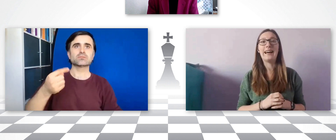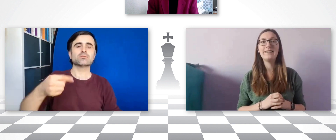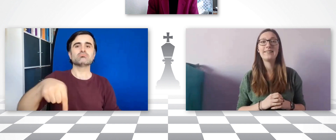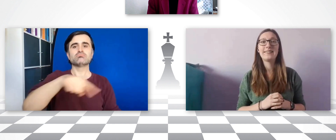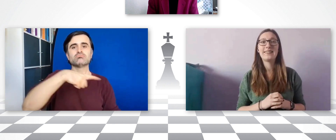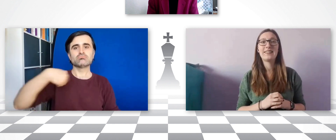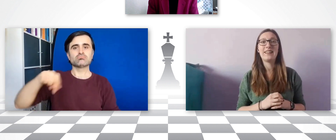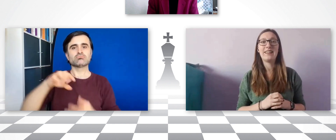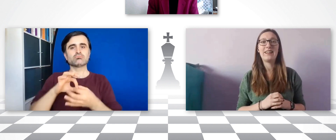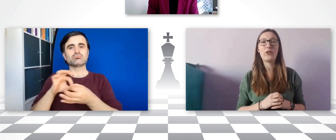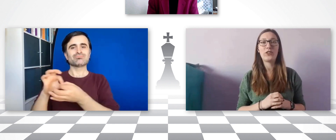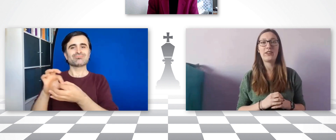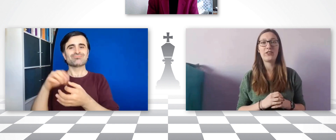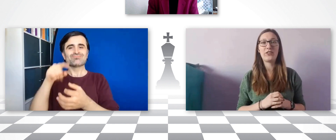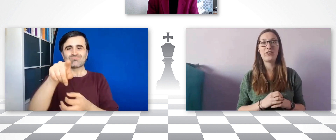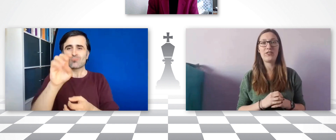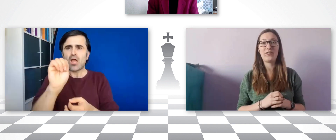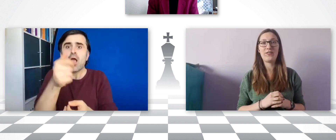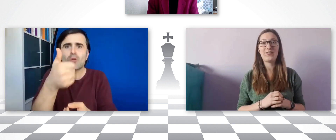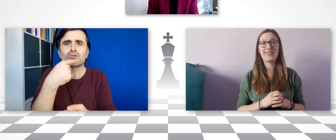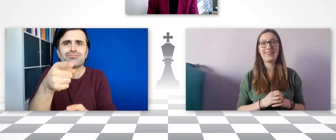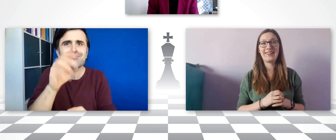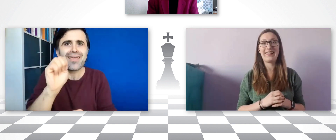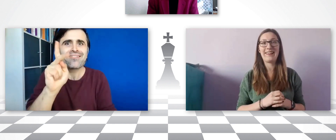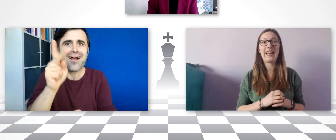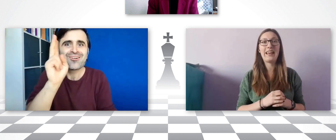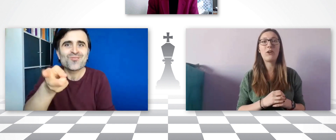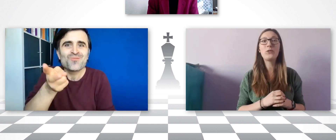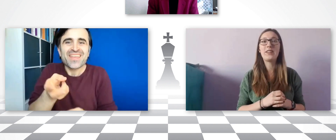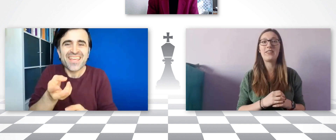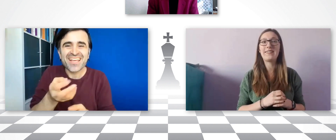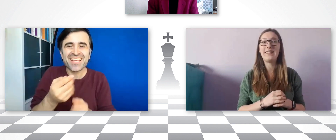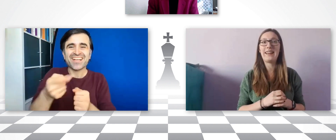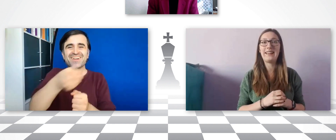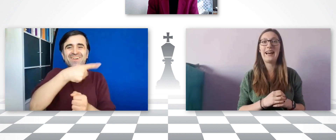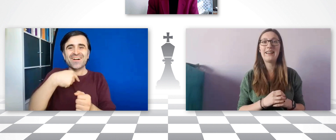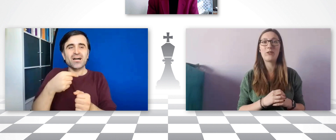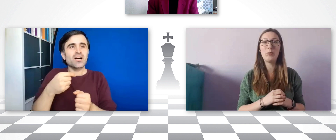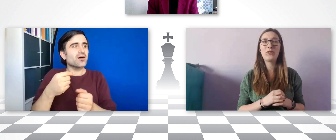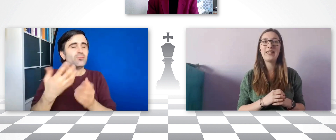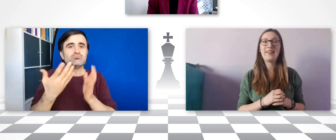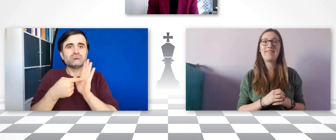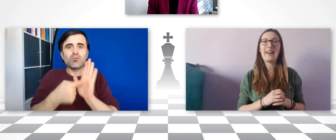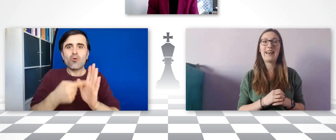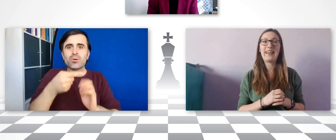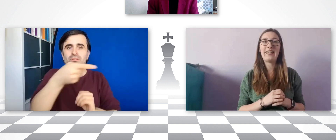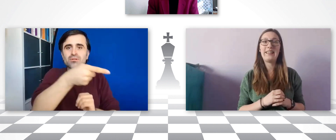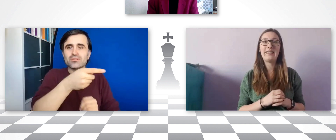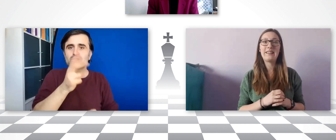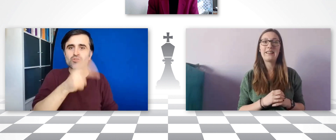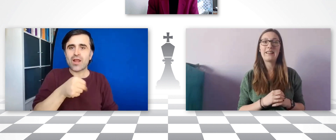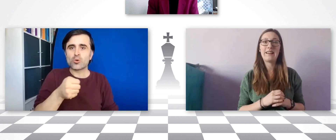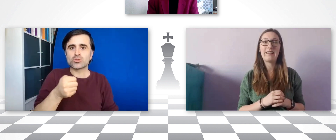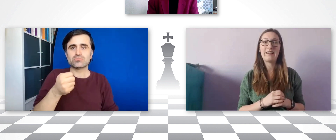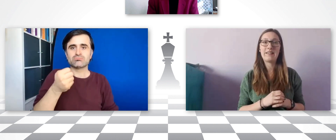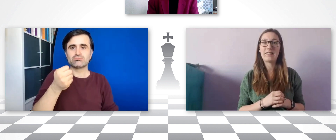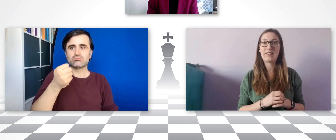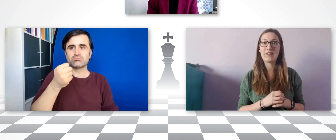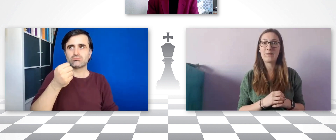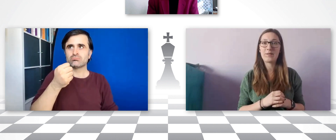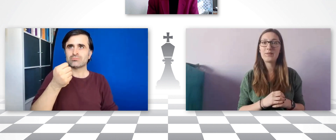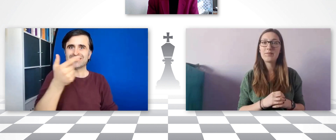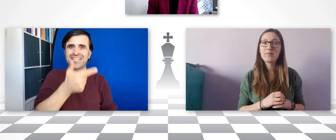Ja, als eerst, goed dat je het zegt, het EK, dat klopt. Wij,